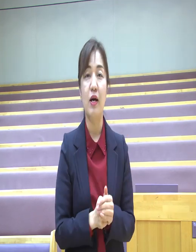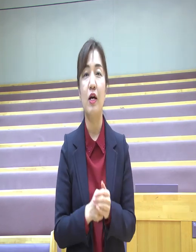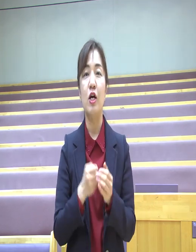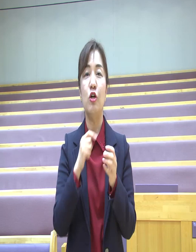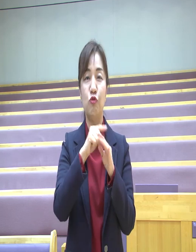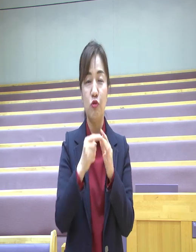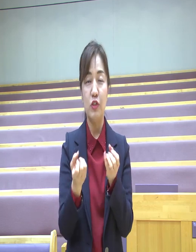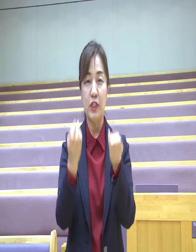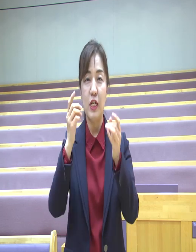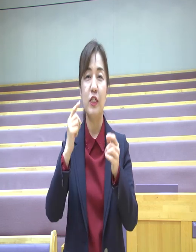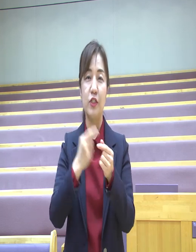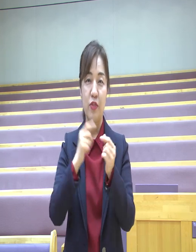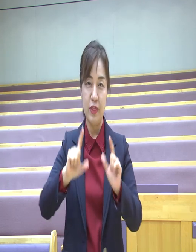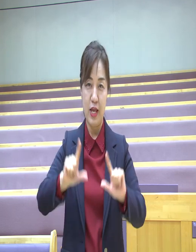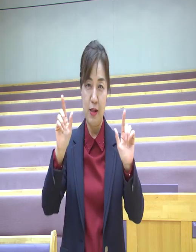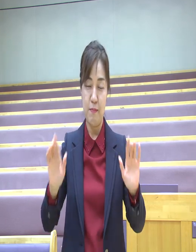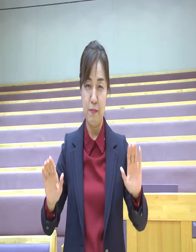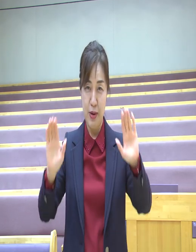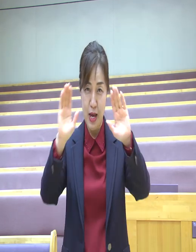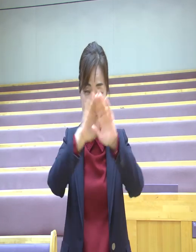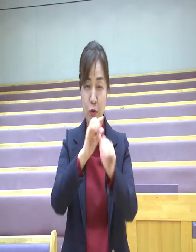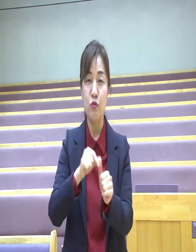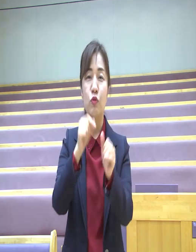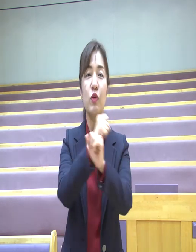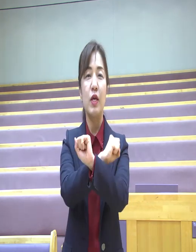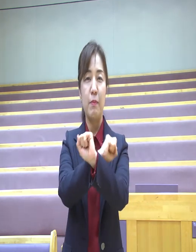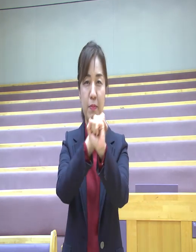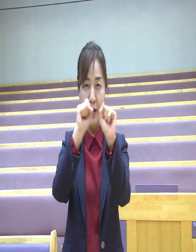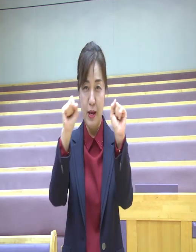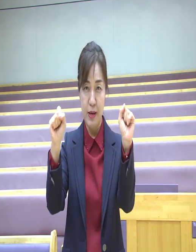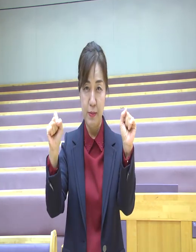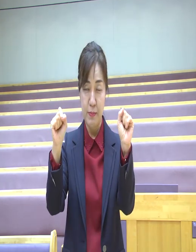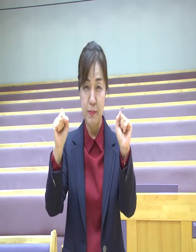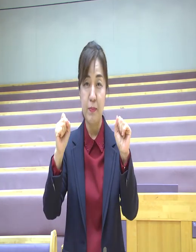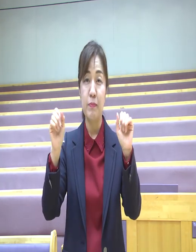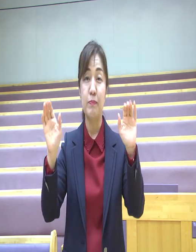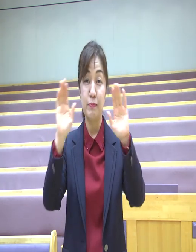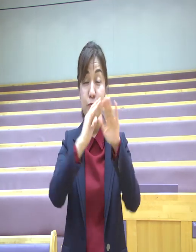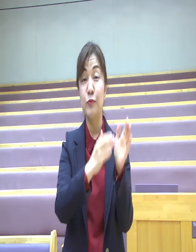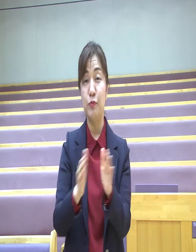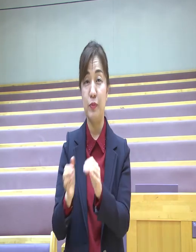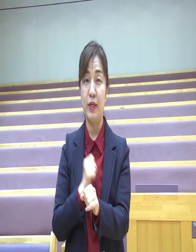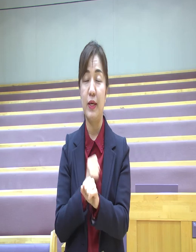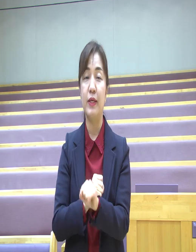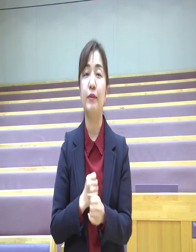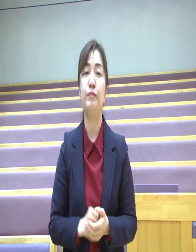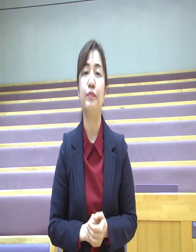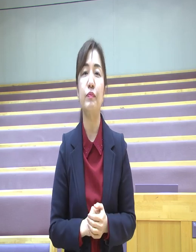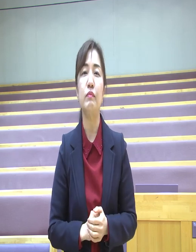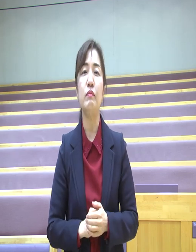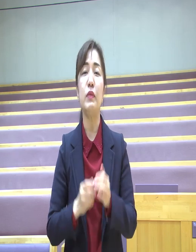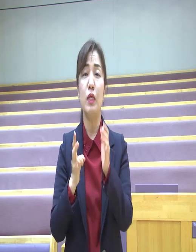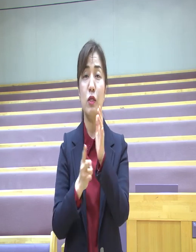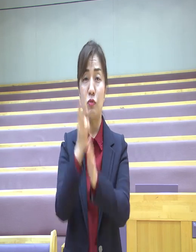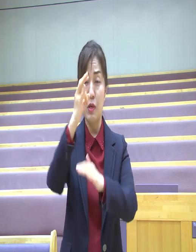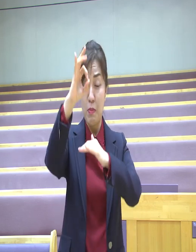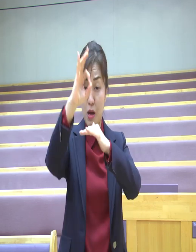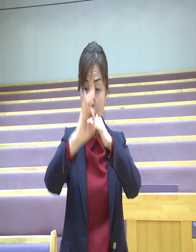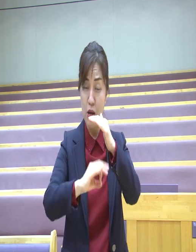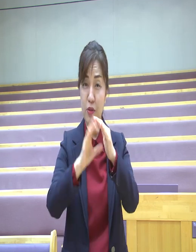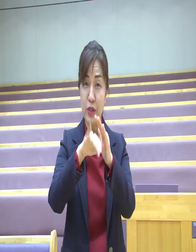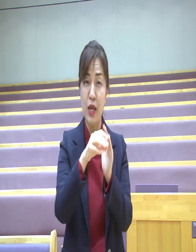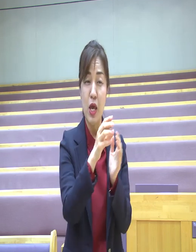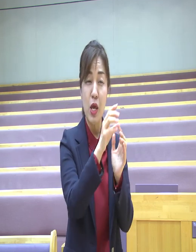있는 유월절 첫날 밤인 구속의 밤을 준비하였습니다. 예루살렘의 땅거미가 지기